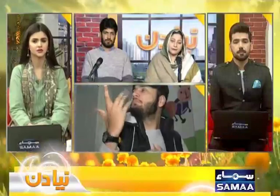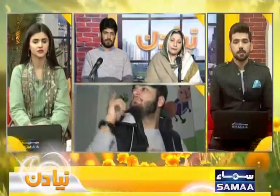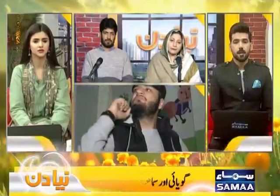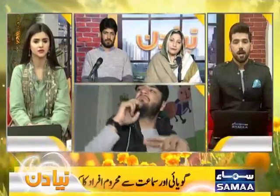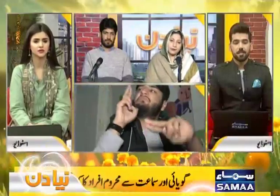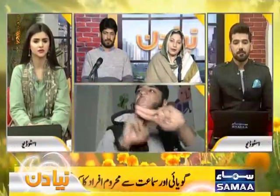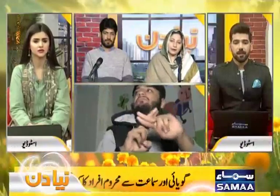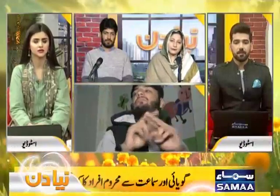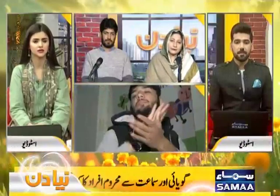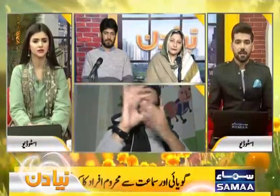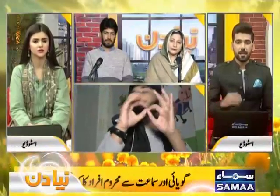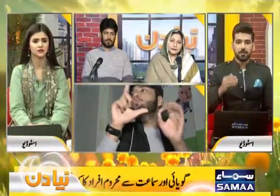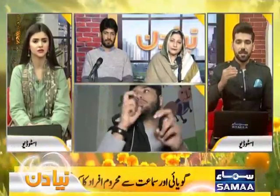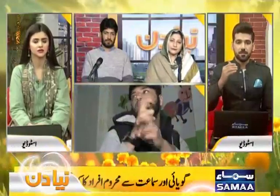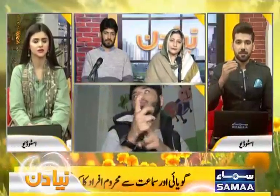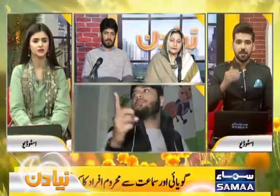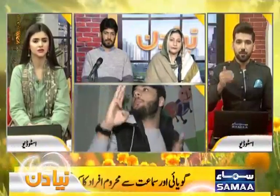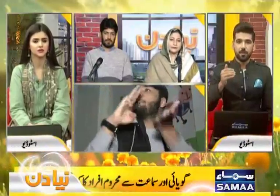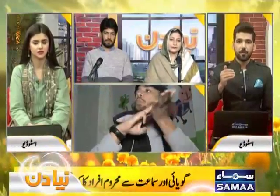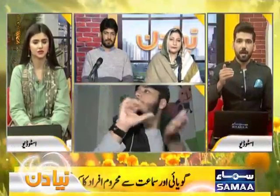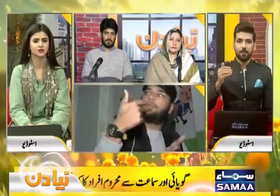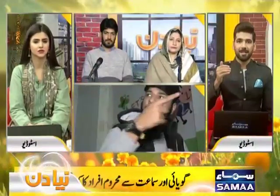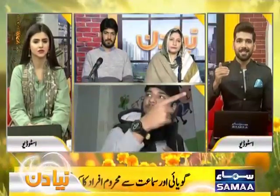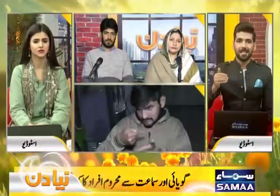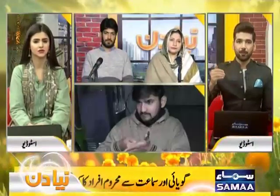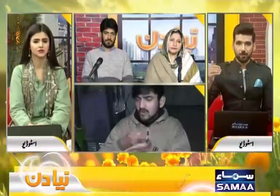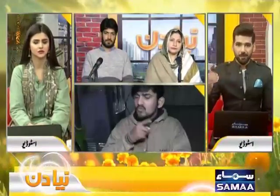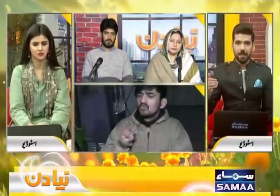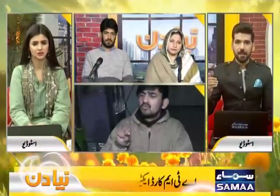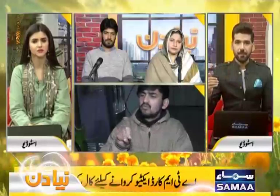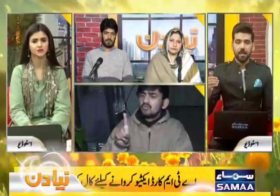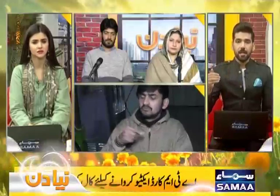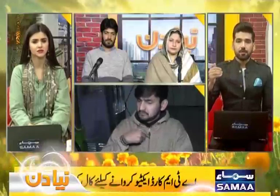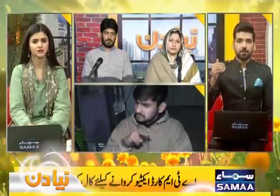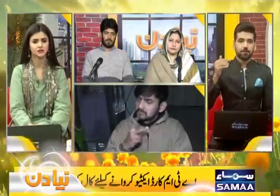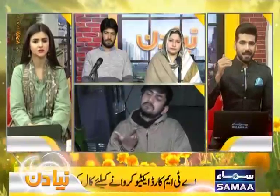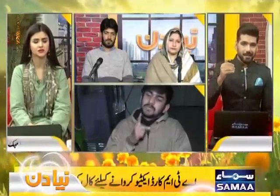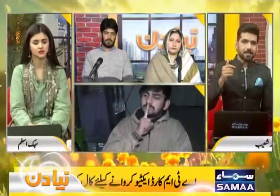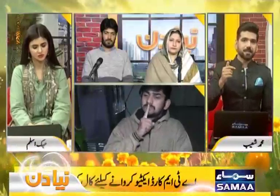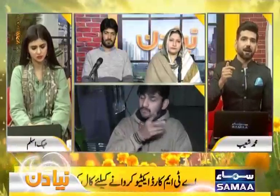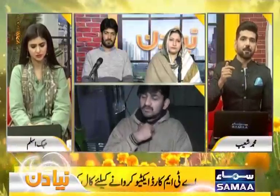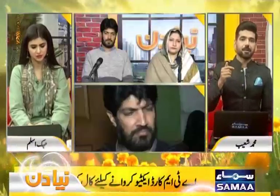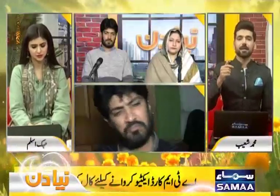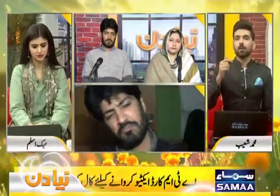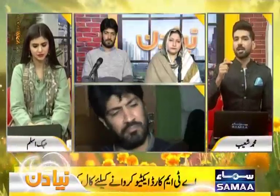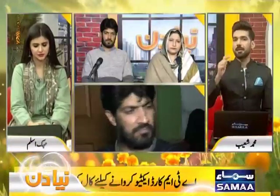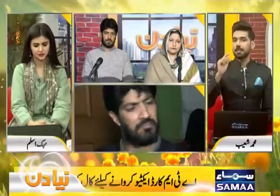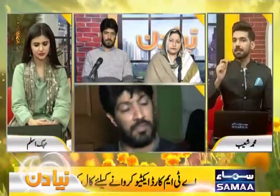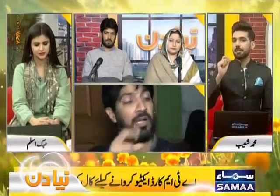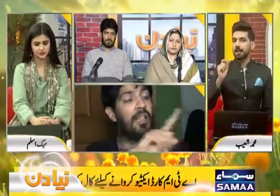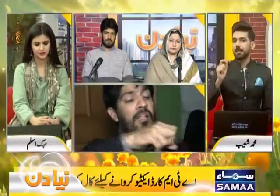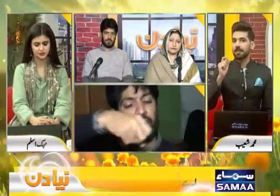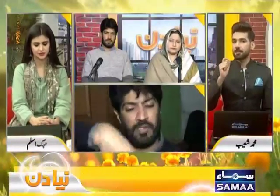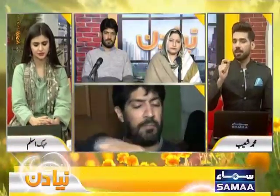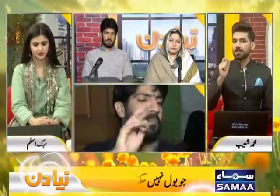हैं. अच्छा फरा, जस्ट टू अंडरस्टैंड मोर, आप पाकिस्तान क्रिकेट बोर्ड में भी रही हैं, तो जो क्रिकेटर्स थे वहाँ पर, क्या उन्हें भी